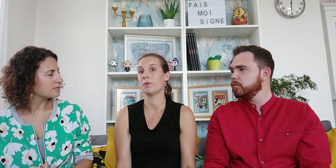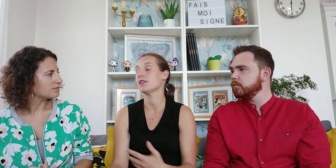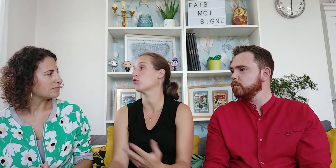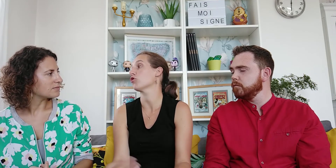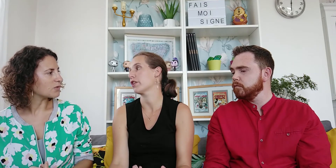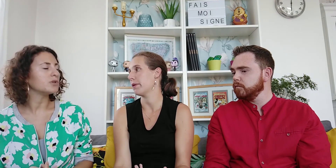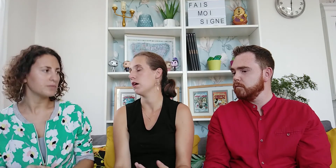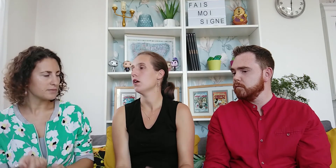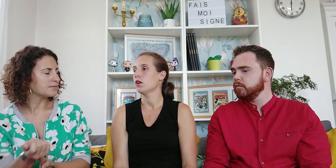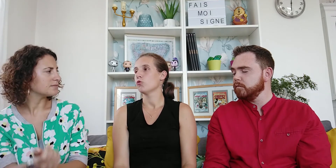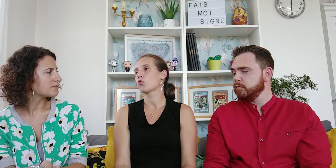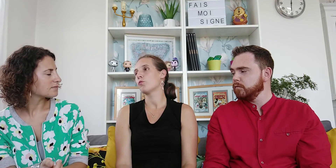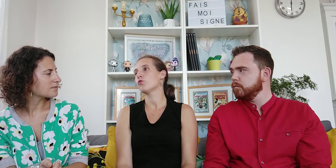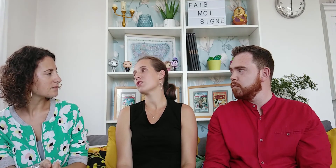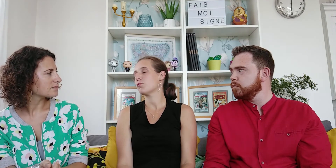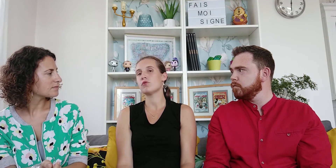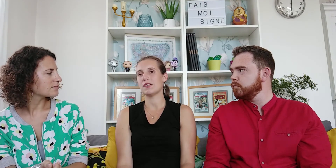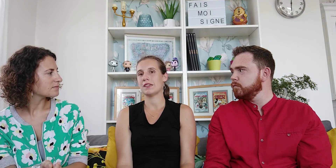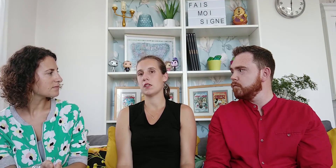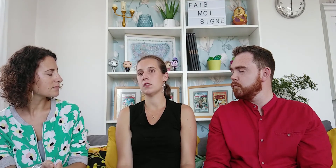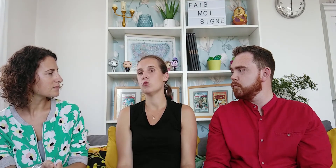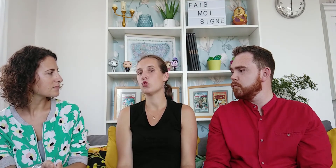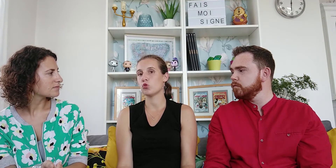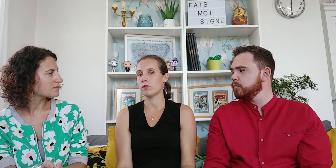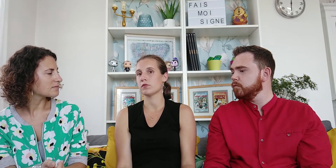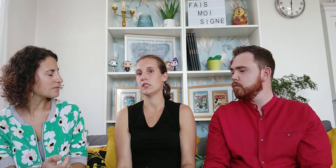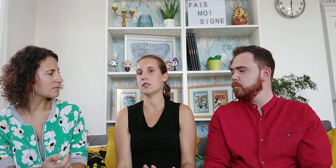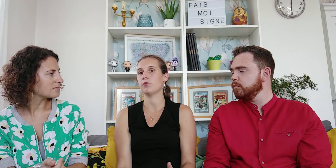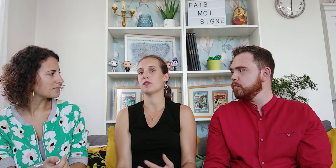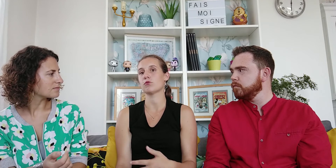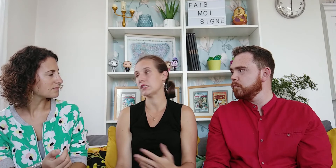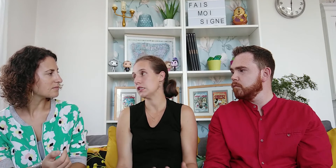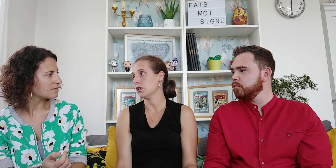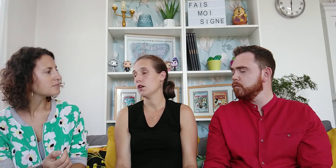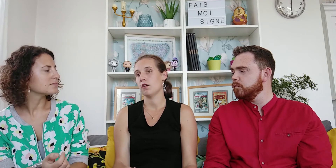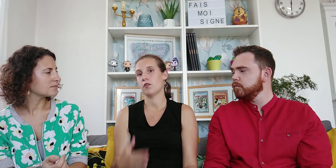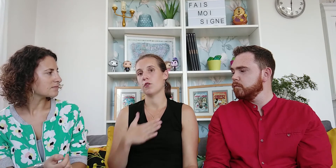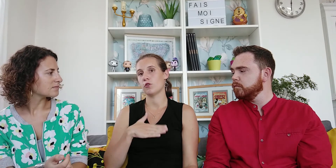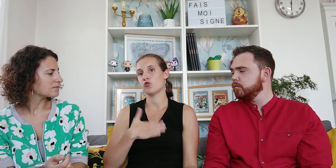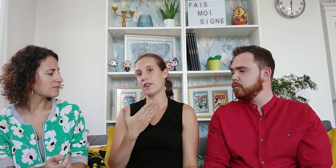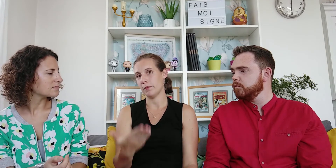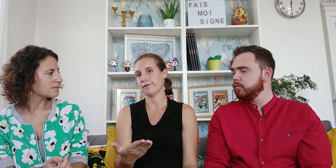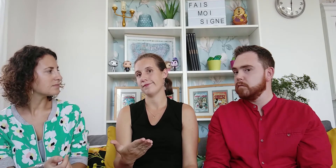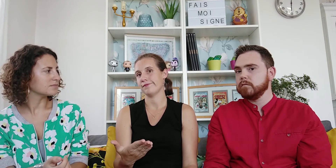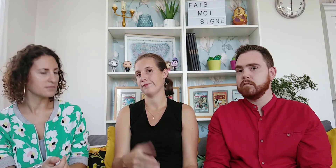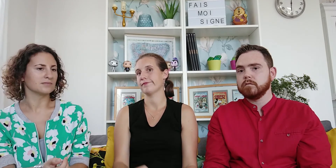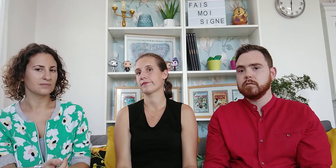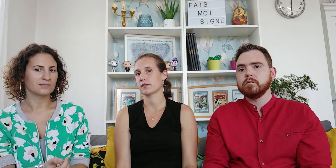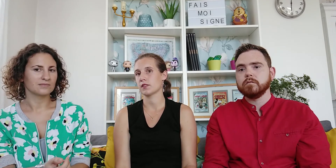baigné dedans dès le départ. Donc pour eux, c'est plus les signes de jeu. Ils vont signer pour des comptines, je t'aime